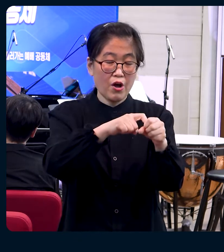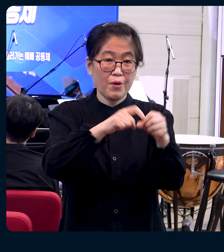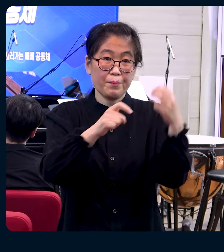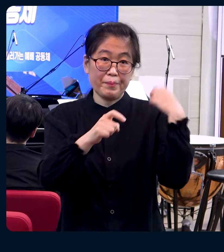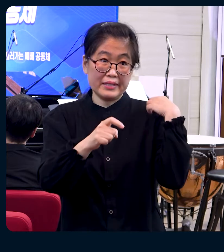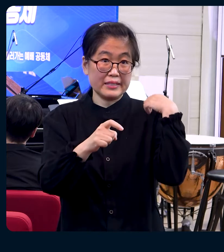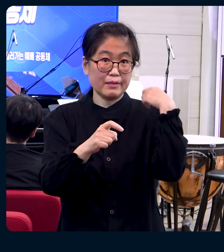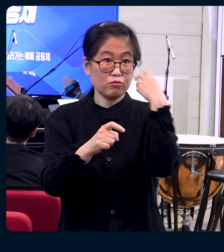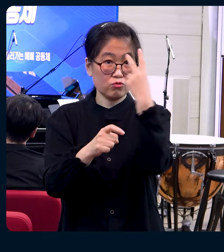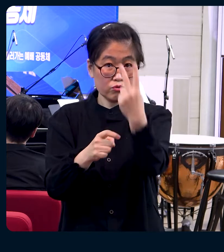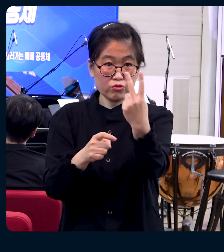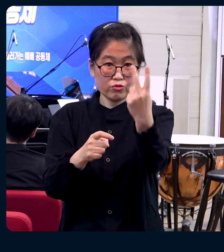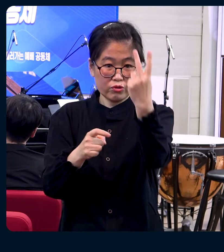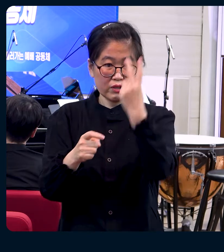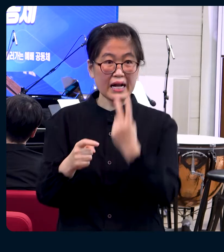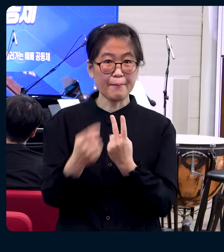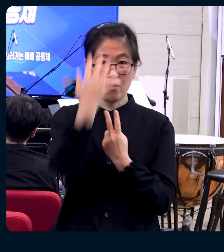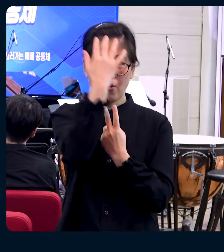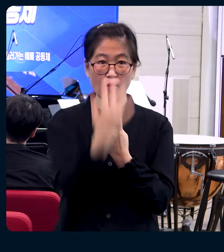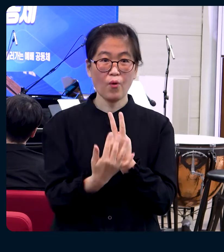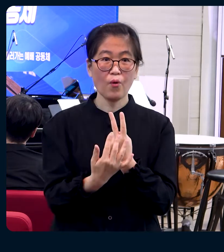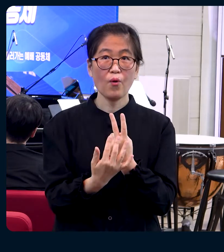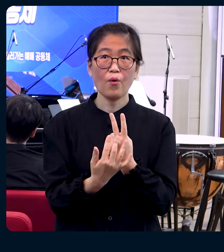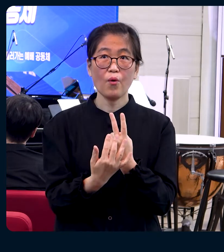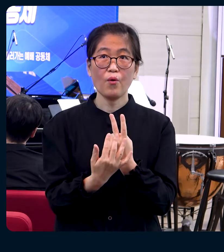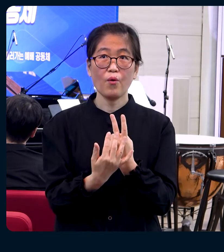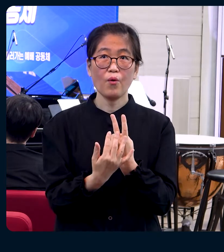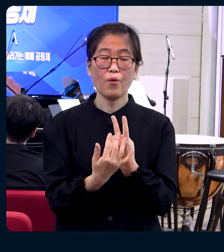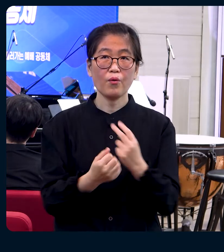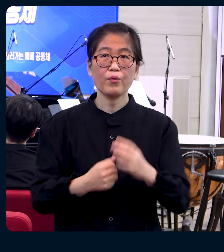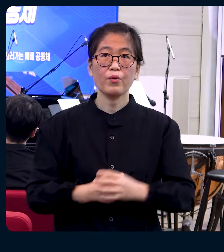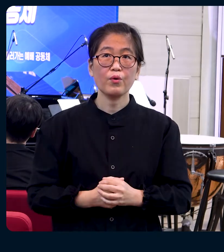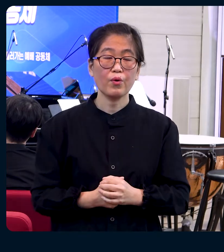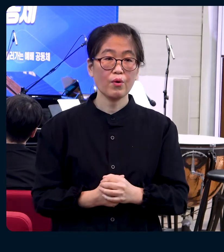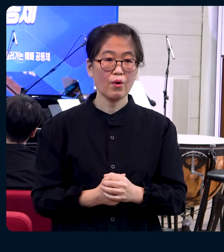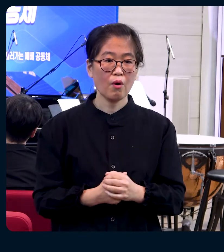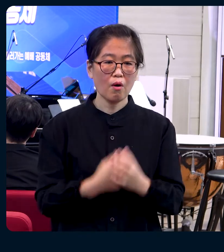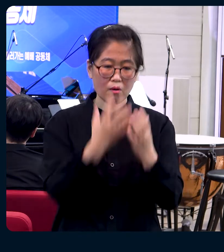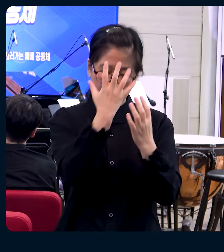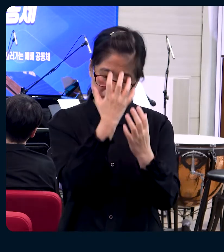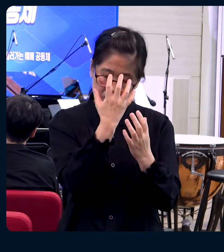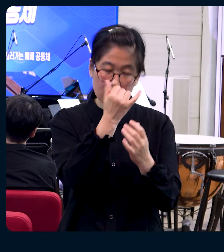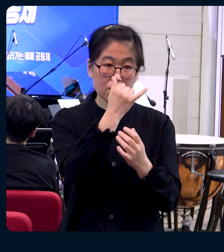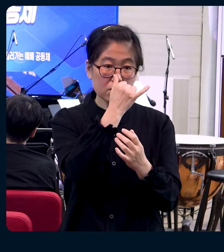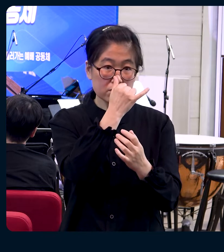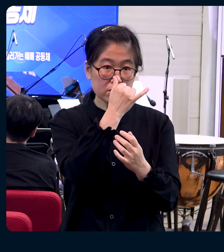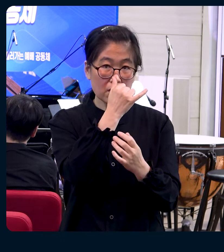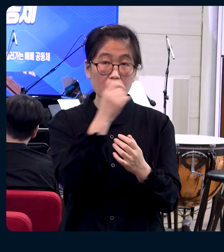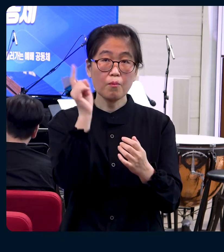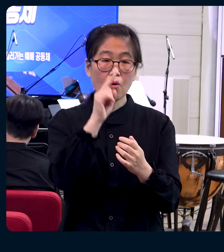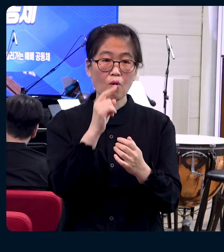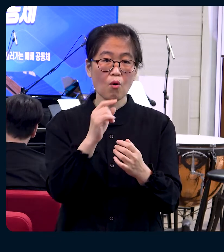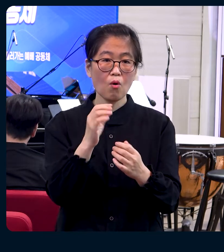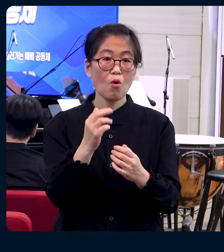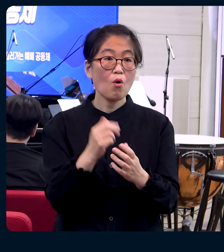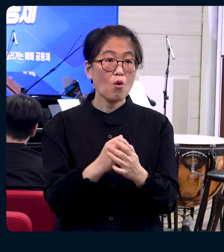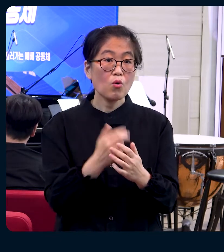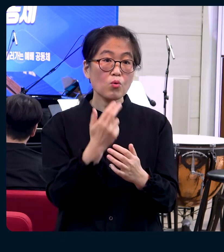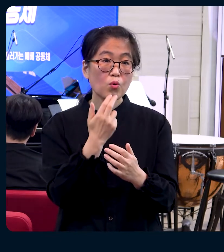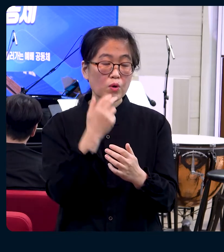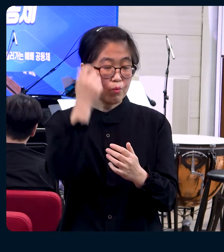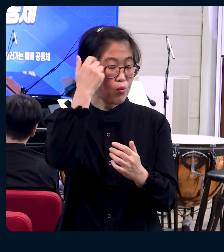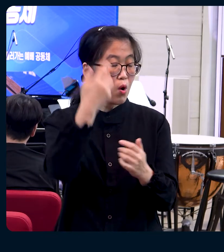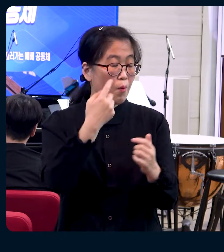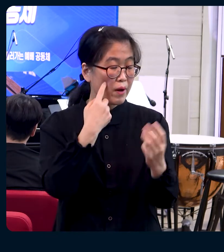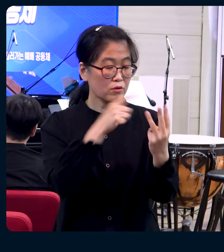관원장이 들어오는 거예요. 근데 이 사람들이 하루는 근심 속에 빠져 있어서 요셉이 물어봅니다. 신방을 간 거죠.